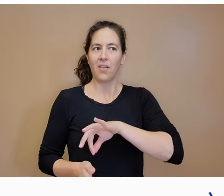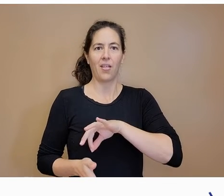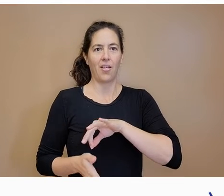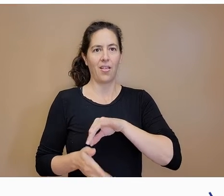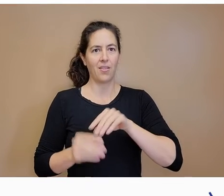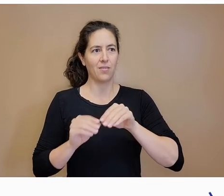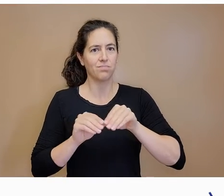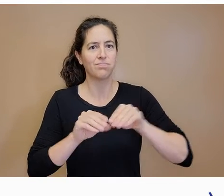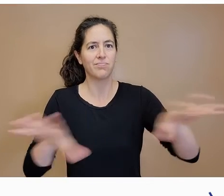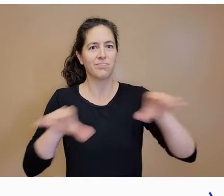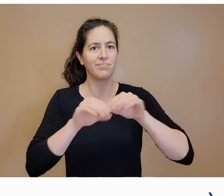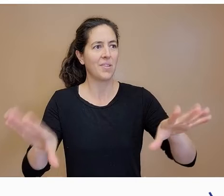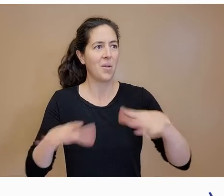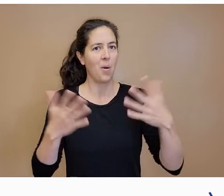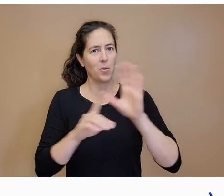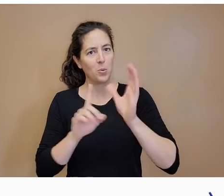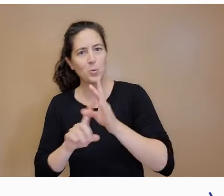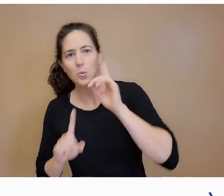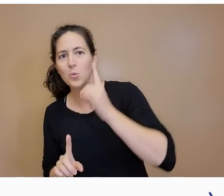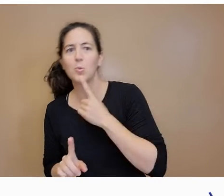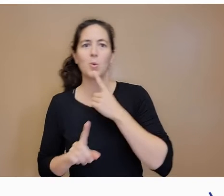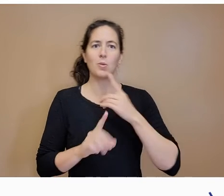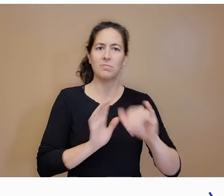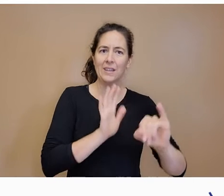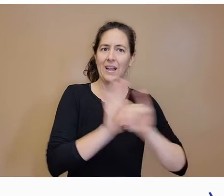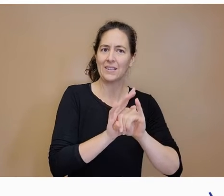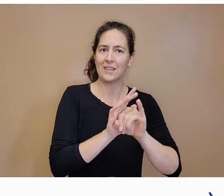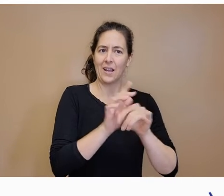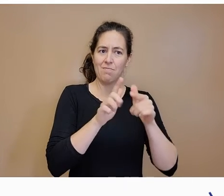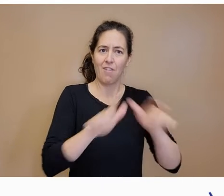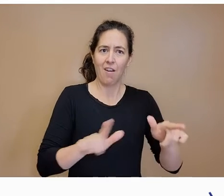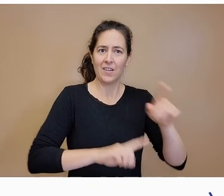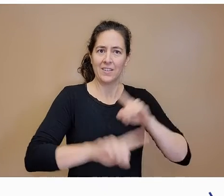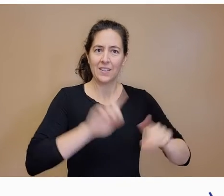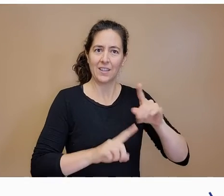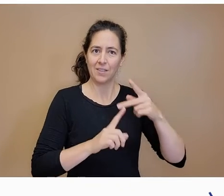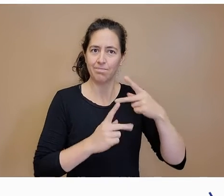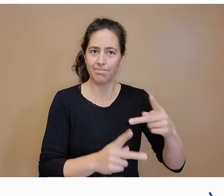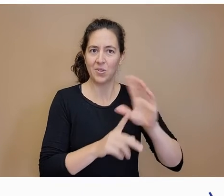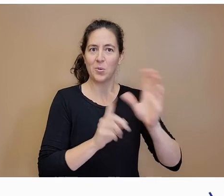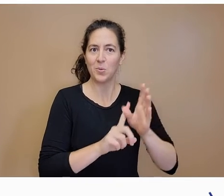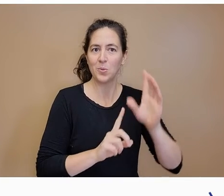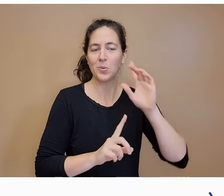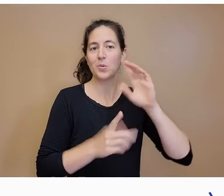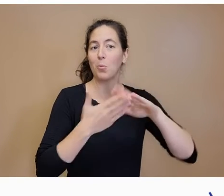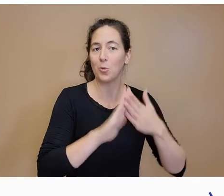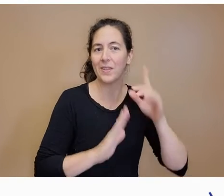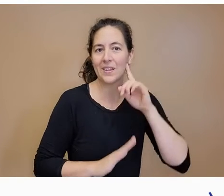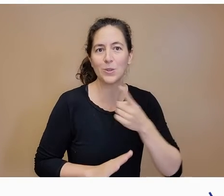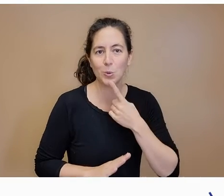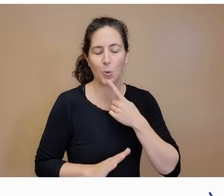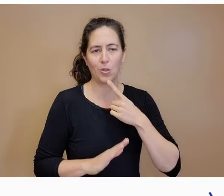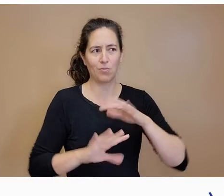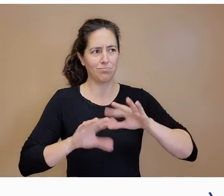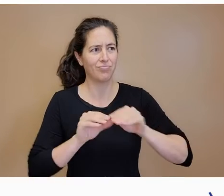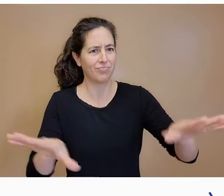l'occasion de promouvoir la culture et l'identité linguistique de la communauté sourde. Mais ma première question, M. Séguin, c'est